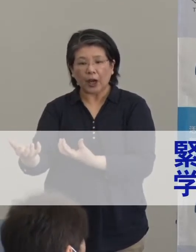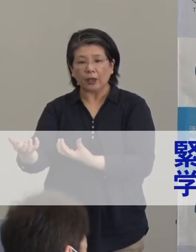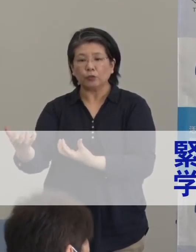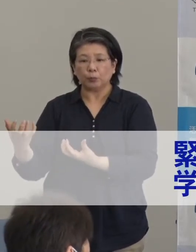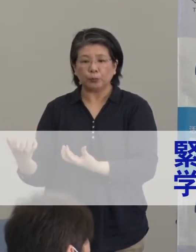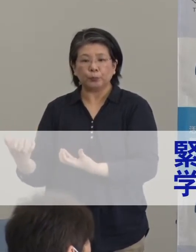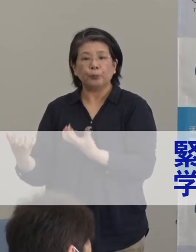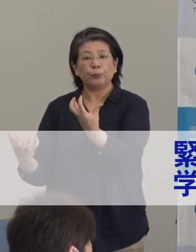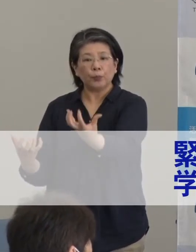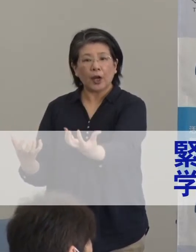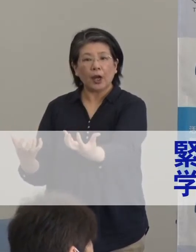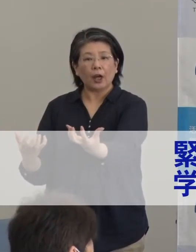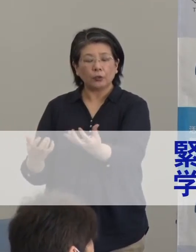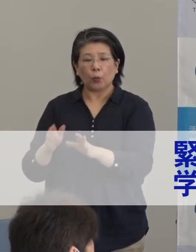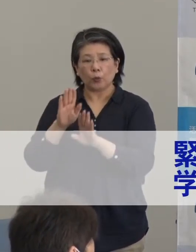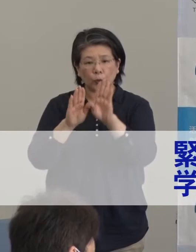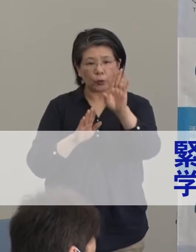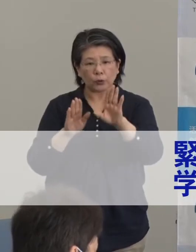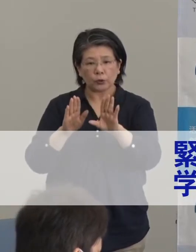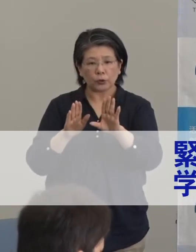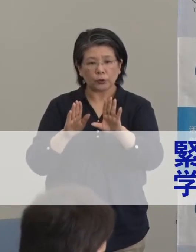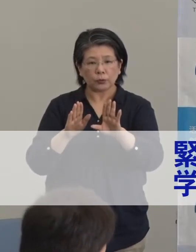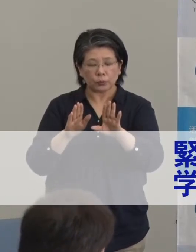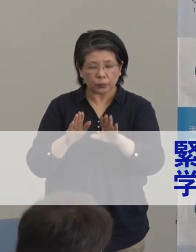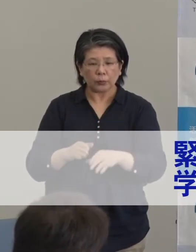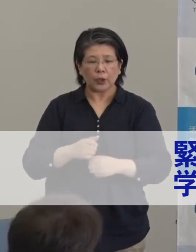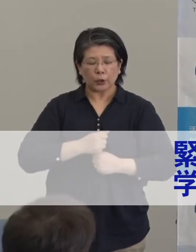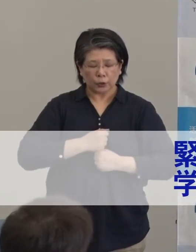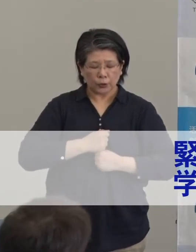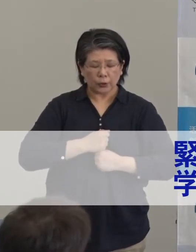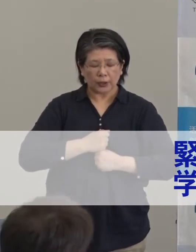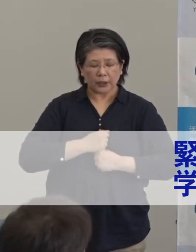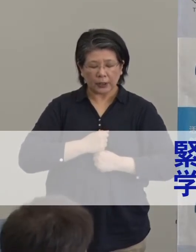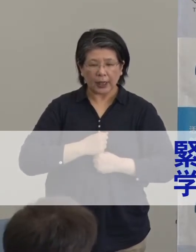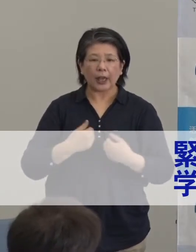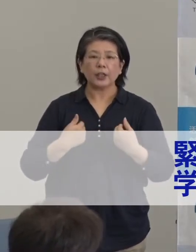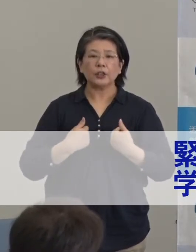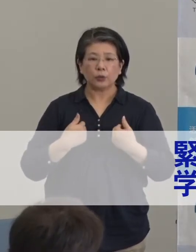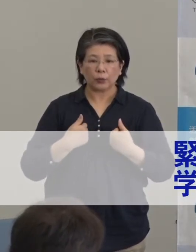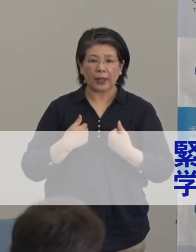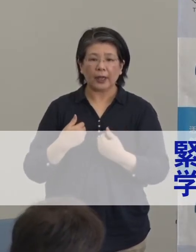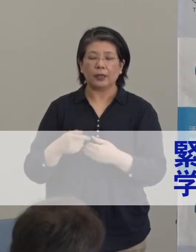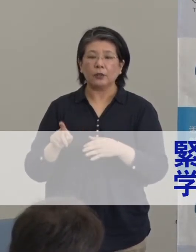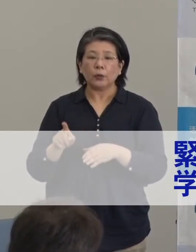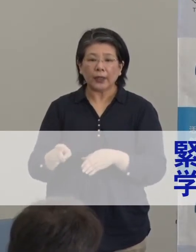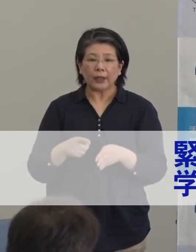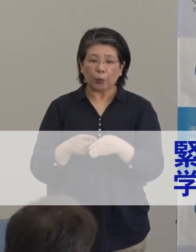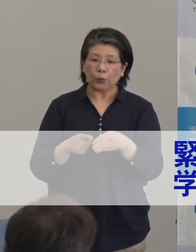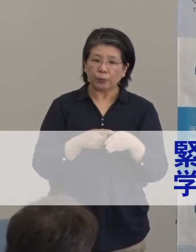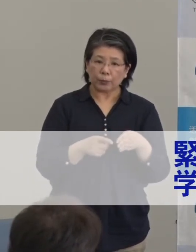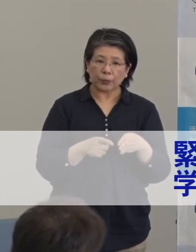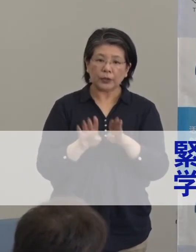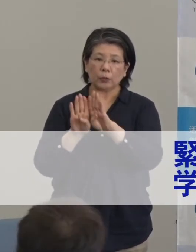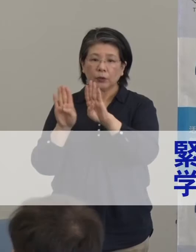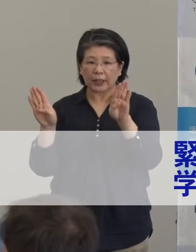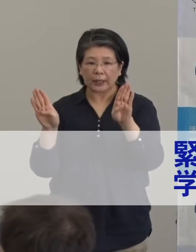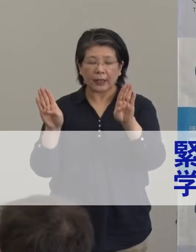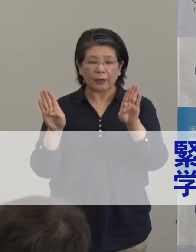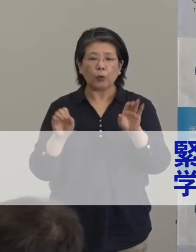には慎重を期してやる必要もあろうかなというふうに思っておりますので、その方向でやっていきたいと思います。 ありがとうございます。